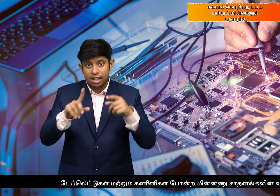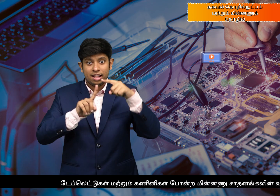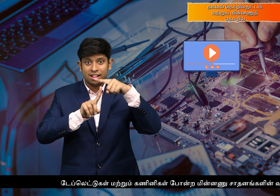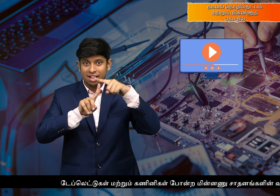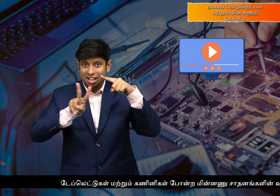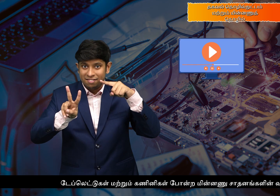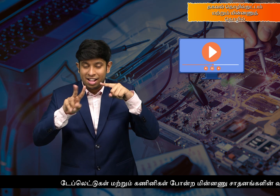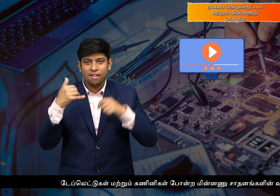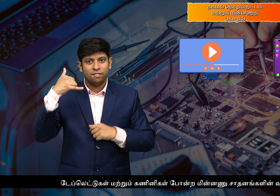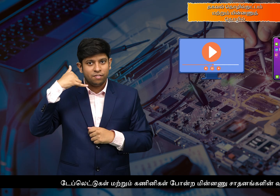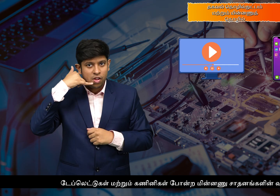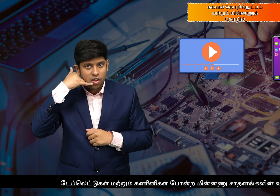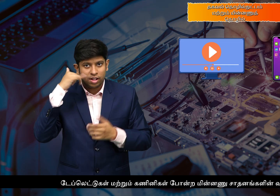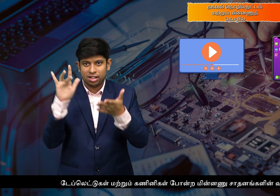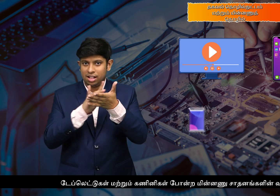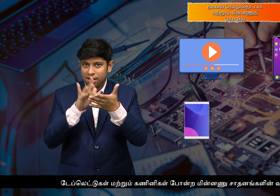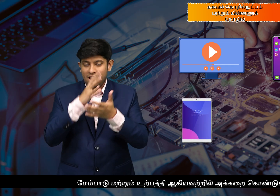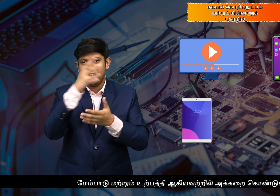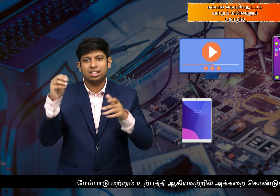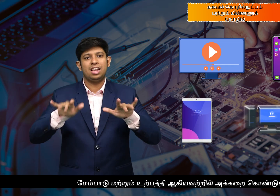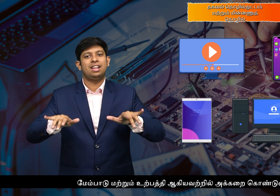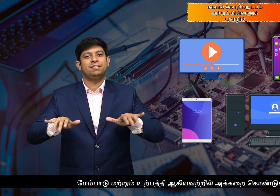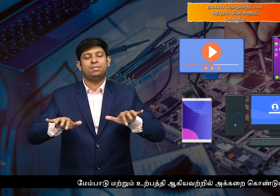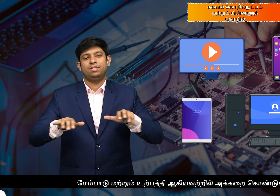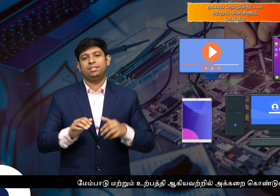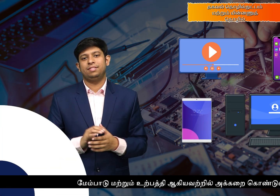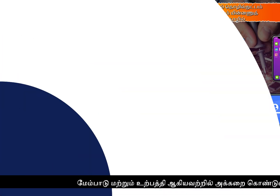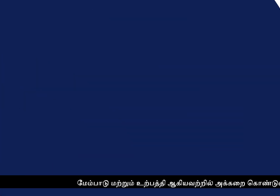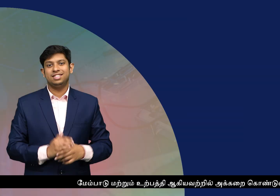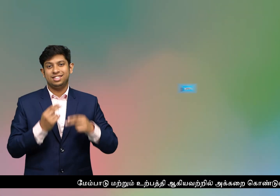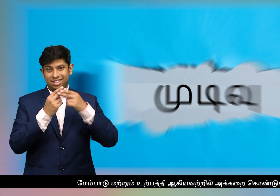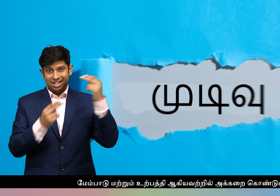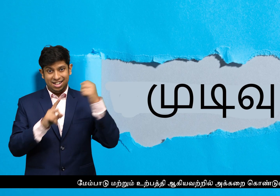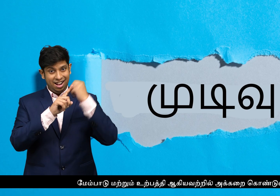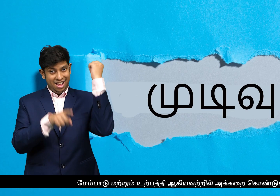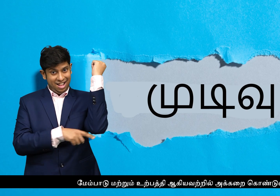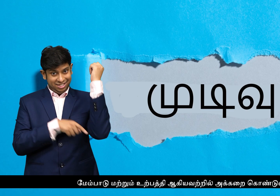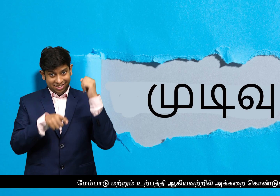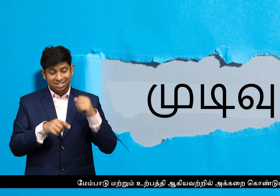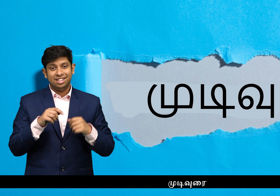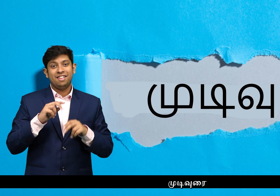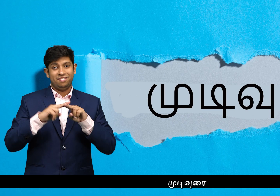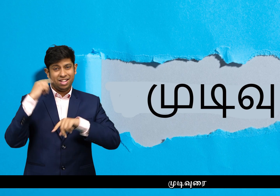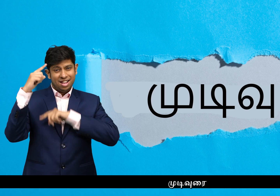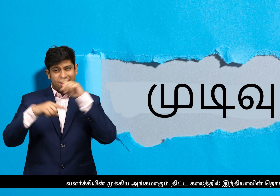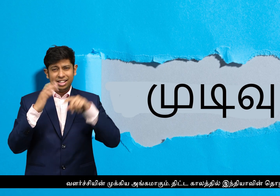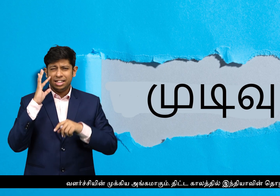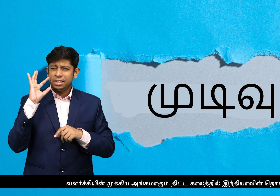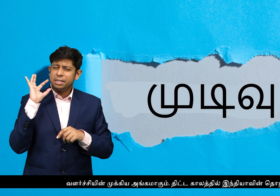கணினியின் போன்ற மின்னணு சாதனங்களின் வடிவமைப்பு, மேம்பாடு மற்றும் உற்பத்தி ஆகியவற்றில் அக்கறை கொண்டுள்ளது.